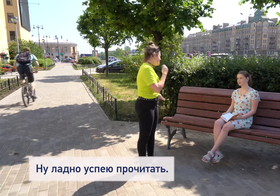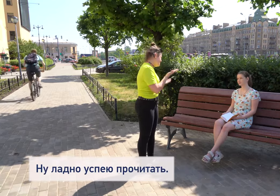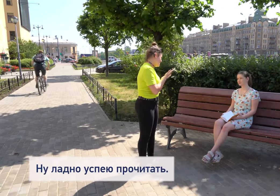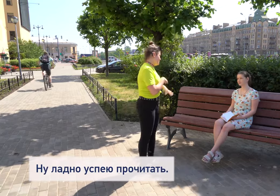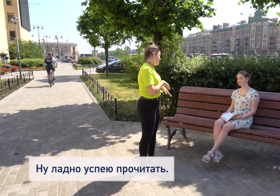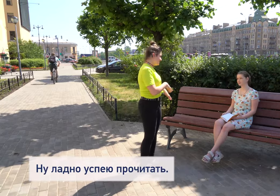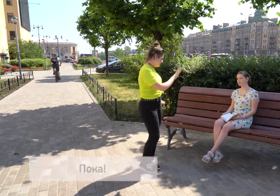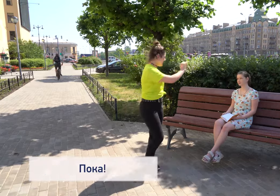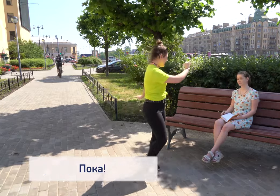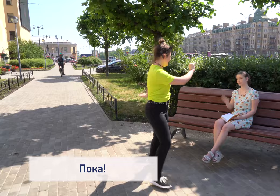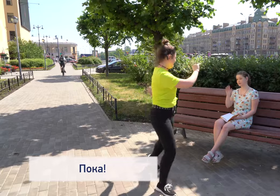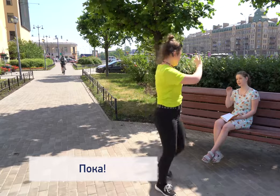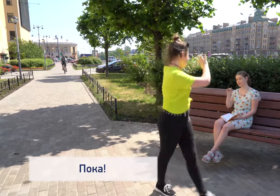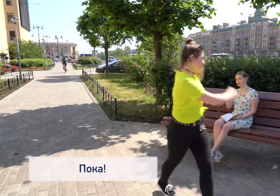успею прочитать. Пока, пока.